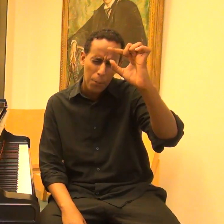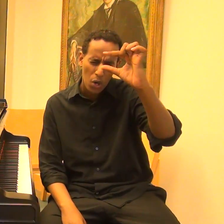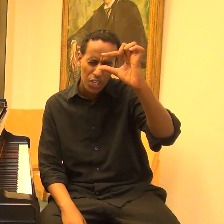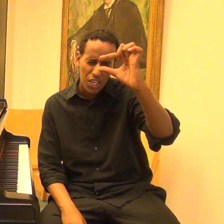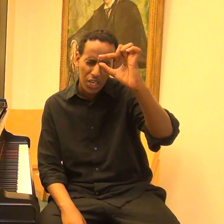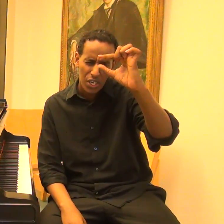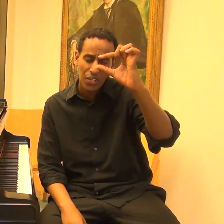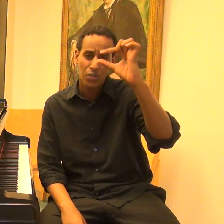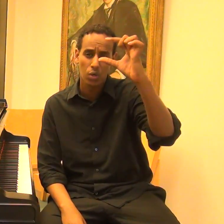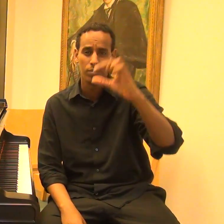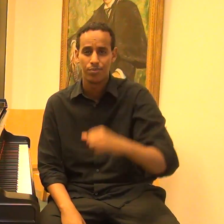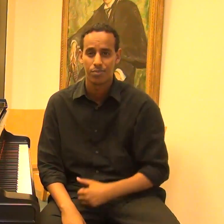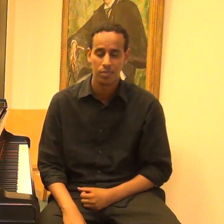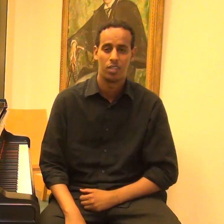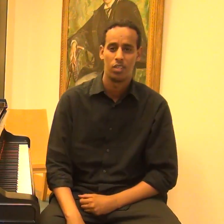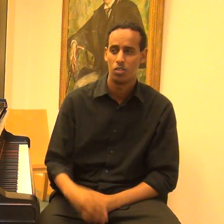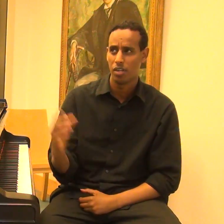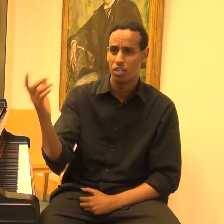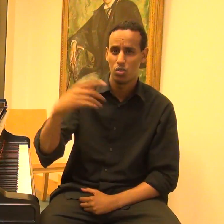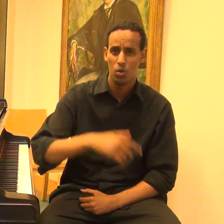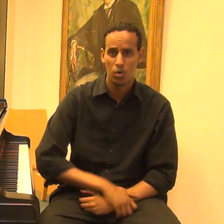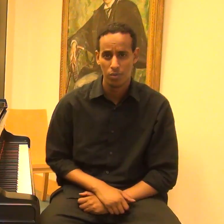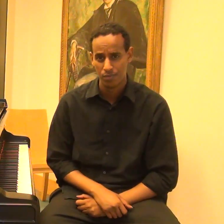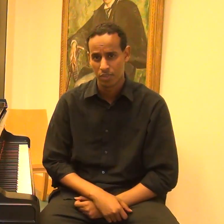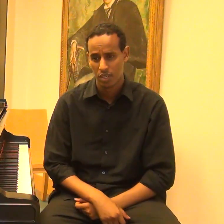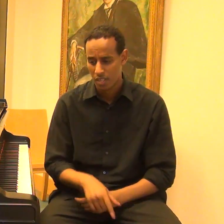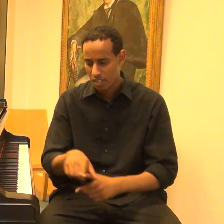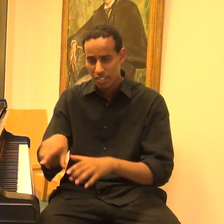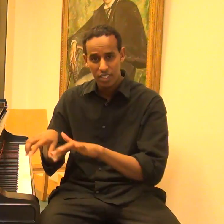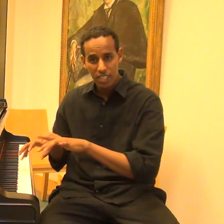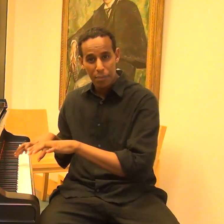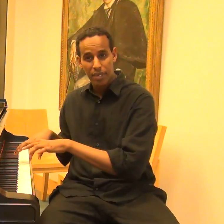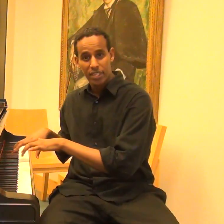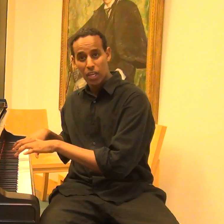poquito estoy solo y aprendiendo